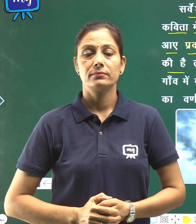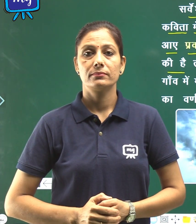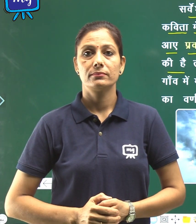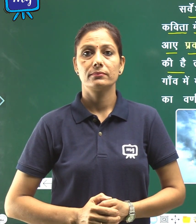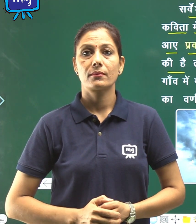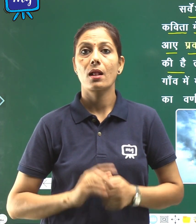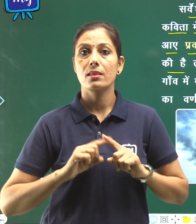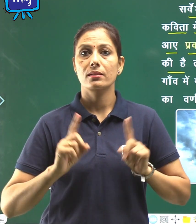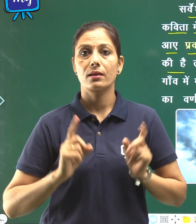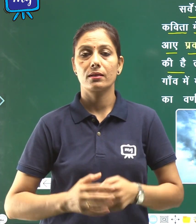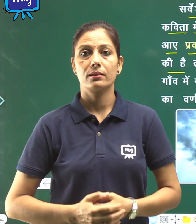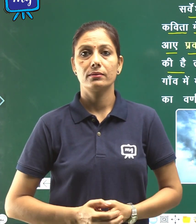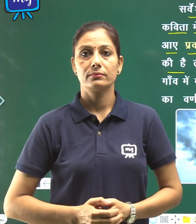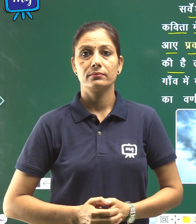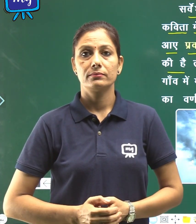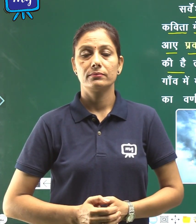तथा